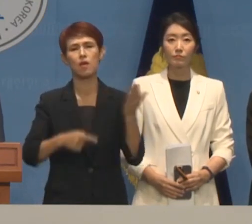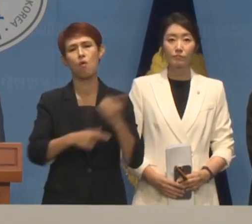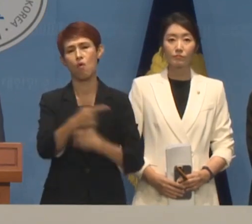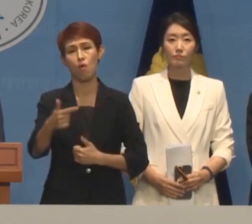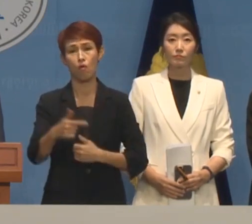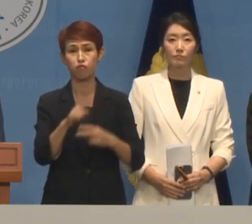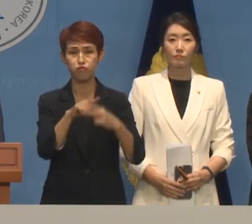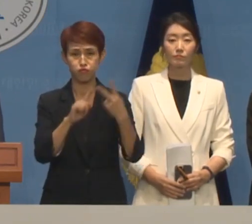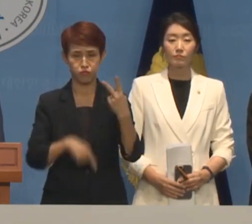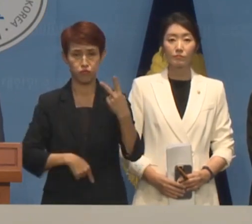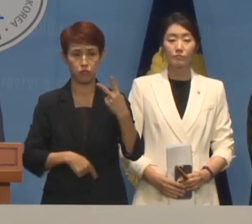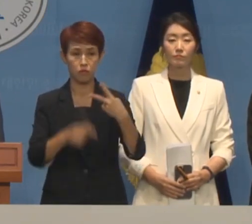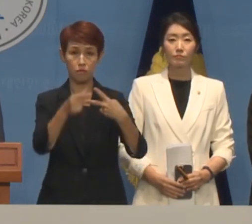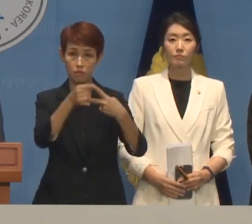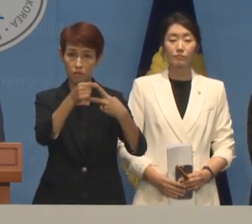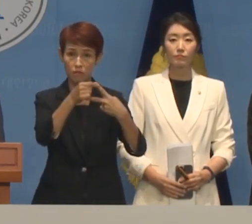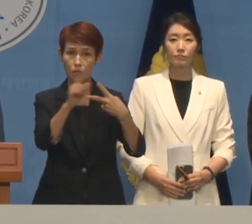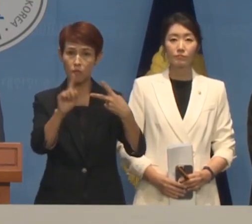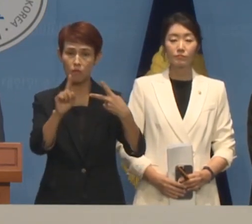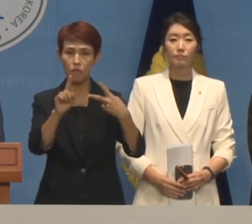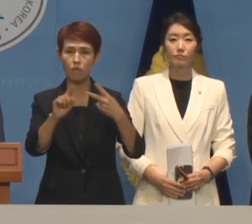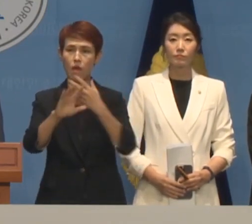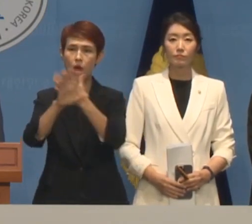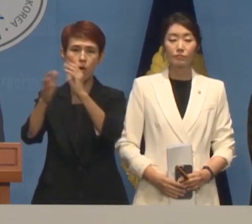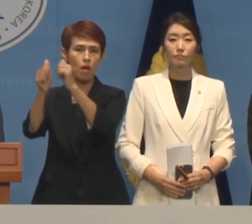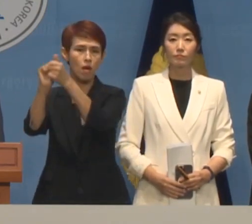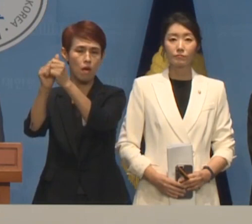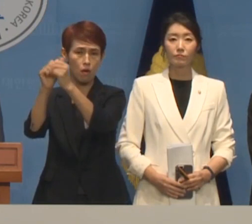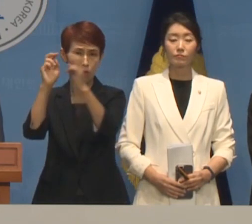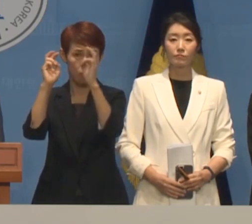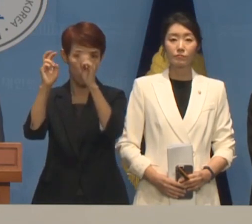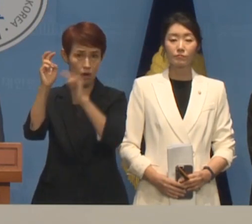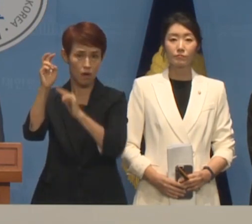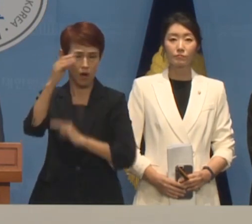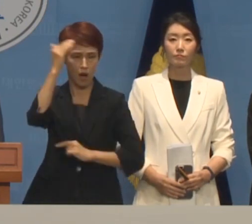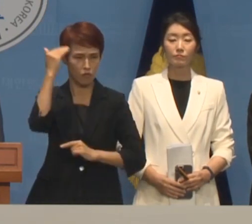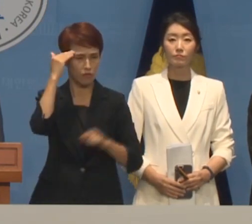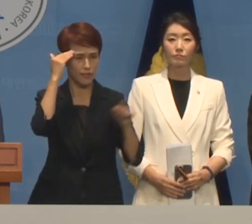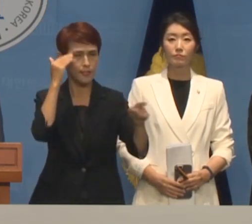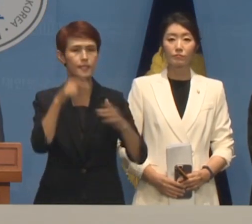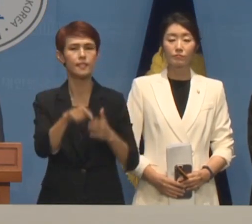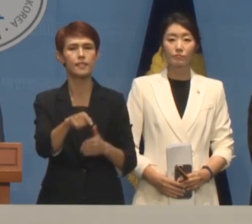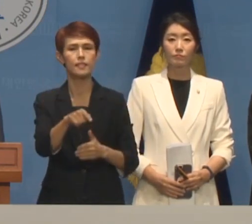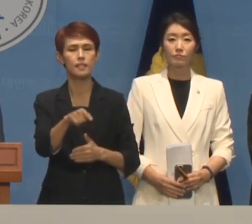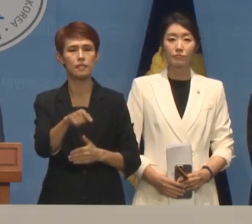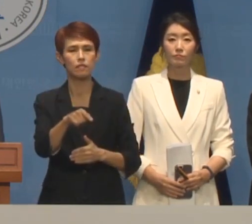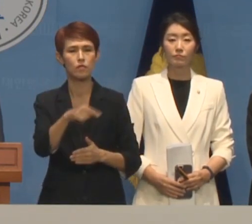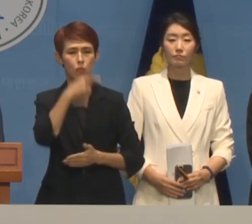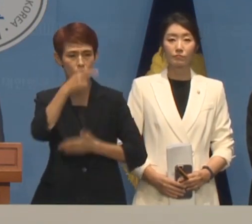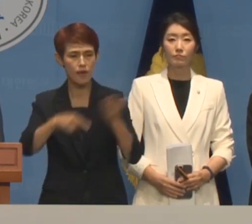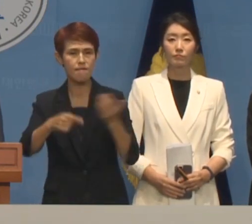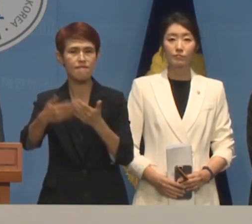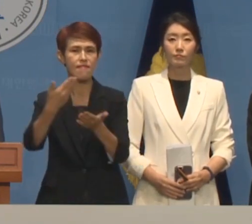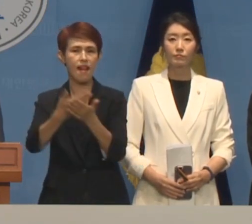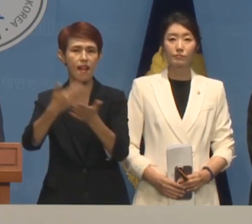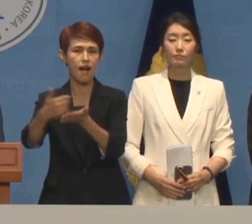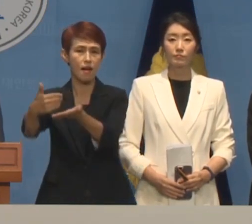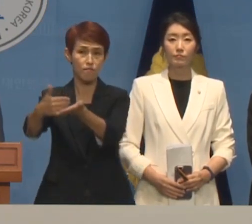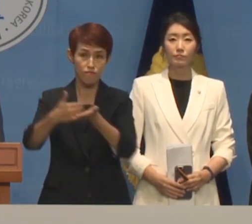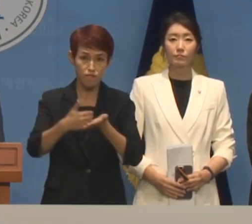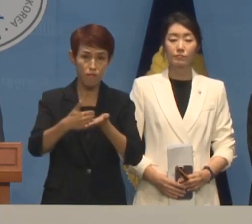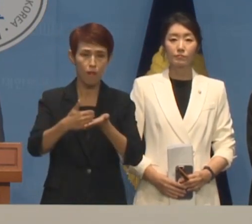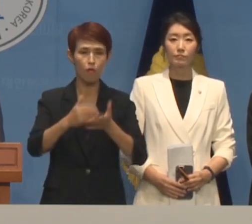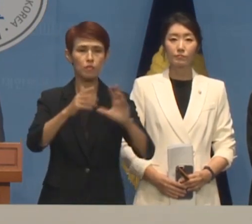번째는 불법 합병으로 인해 해외 헤지펀드가 우리나라에 청구한 손실과 소송 비용을 고스란히